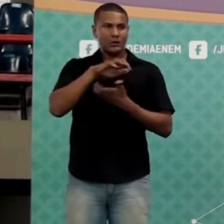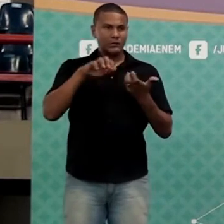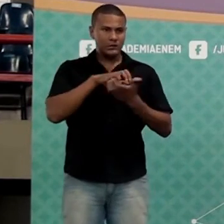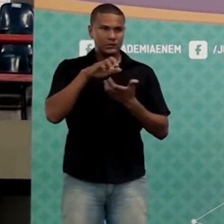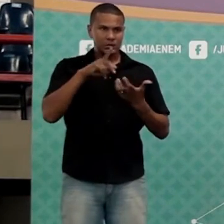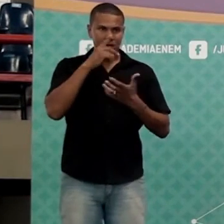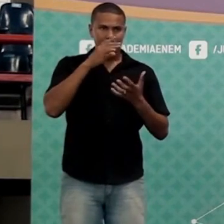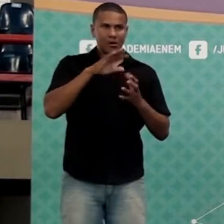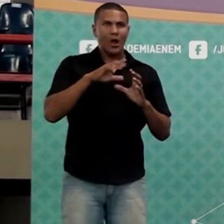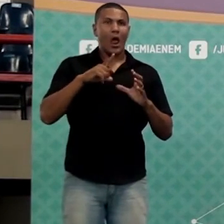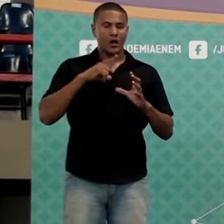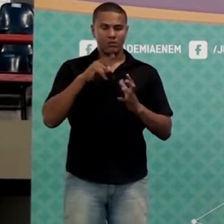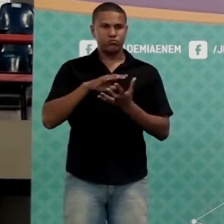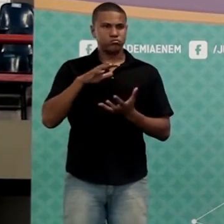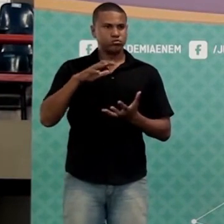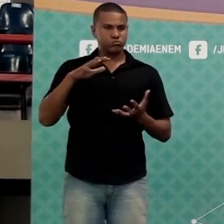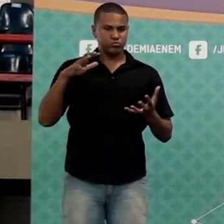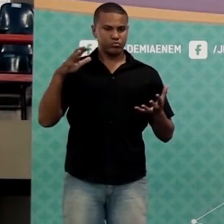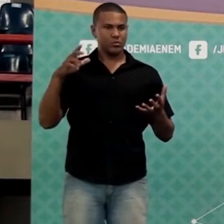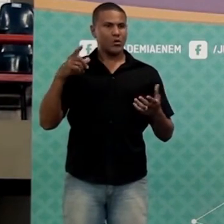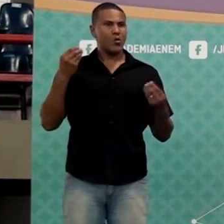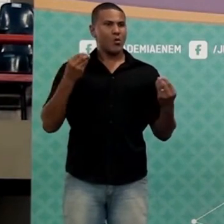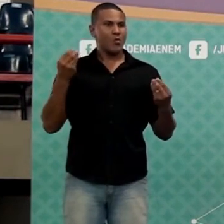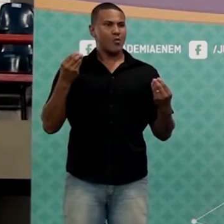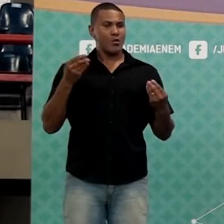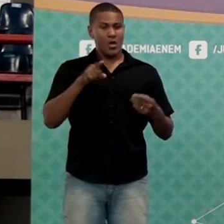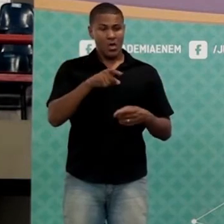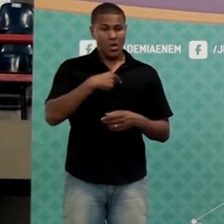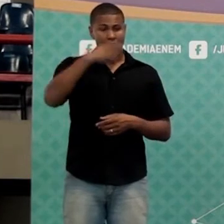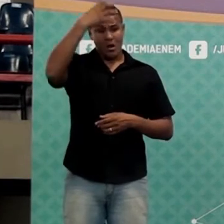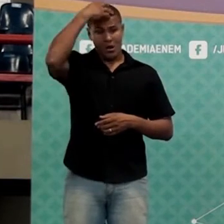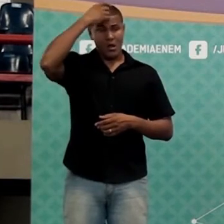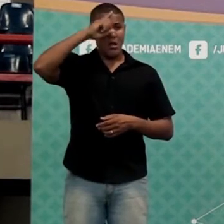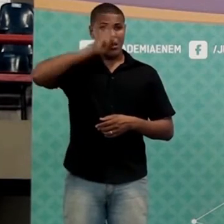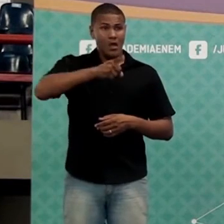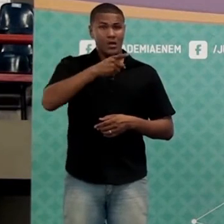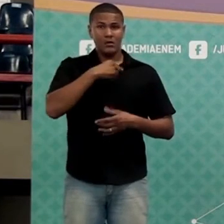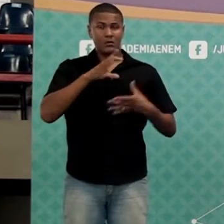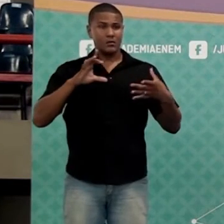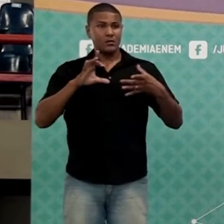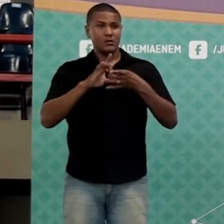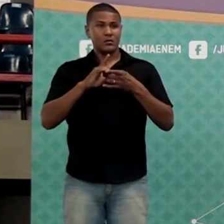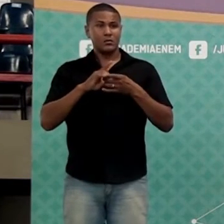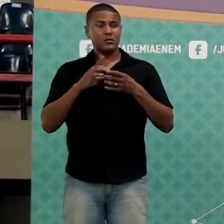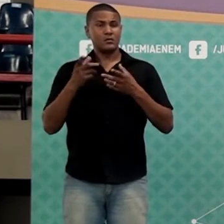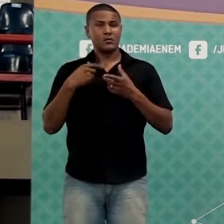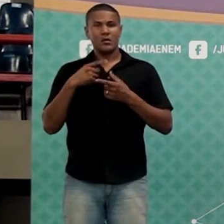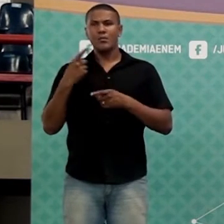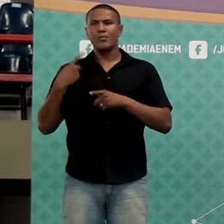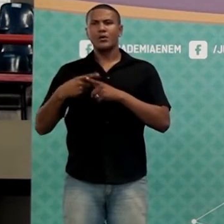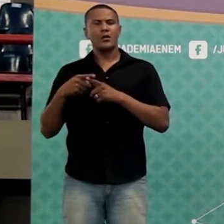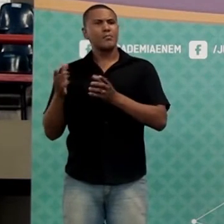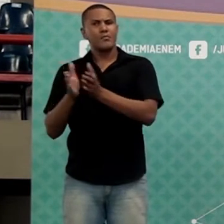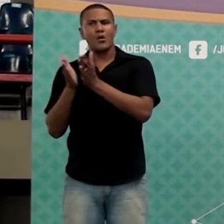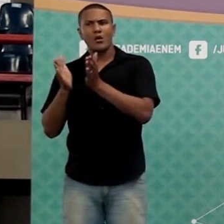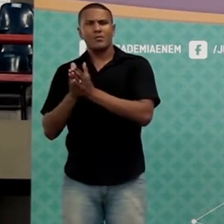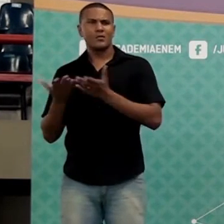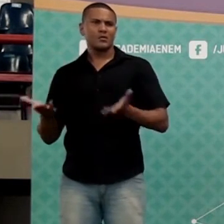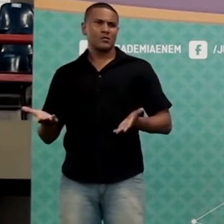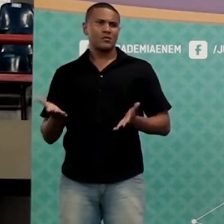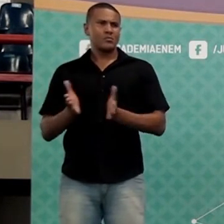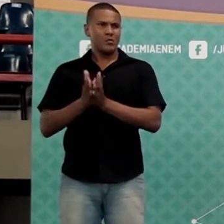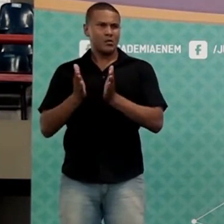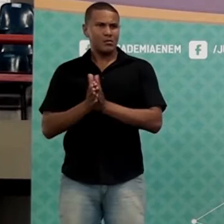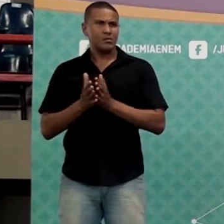a melhor maneira de evitar a crise econômica aqui? O rei se aliar com a burguesia. Professor, por que ele não se alia com os mais pobres? Porque meu filho, o pobre dessa época,